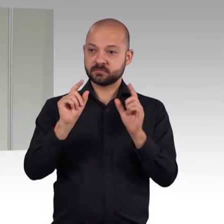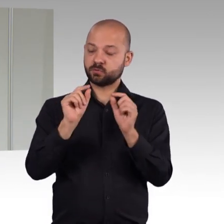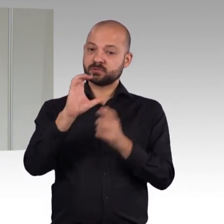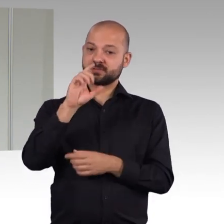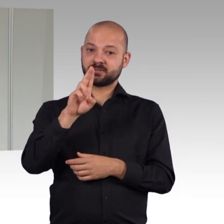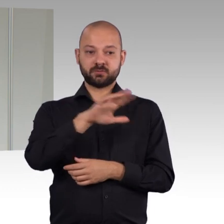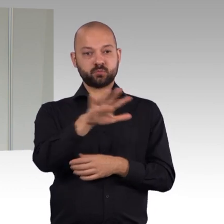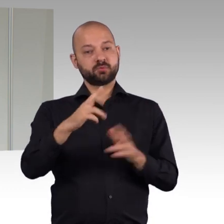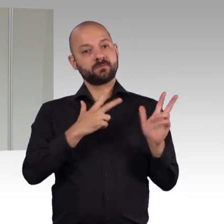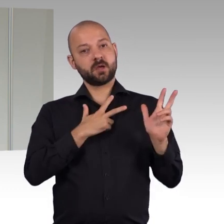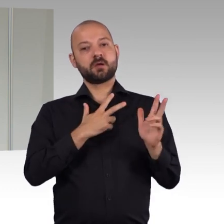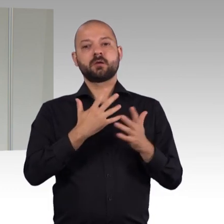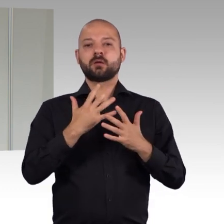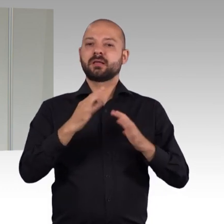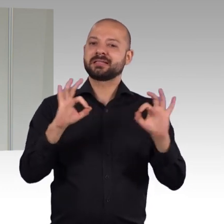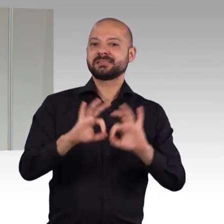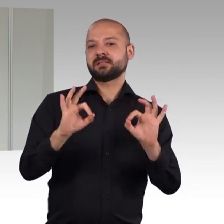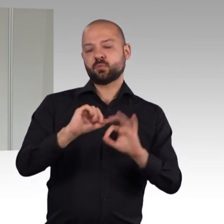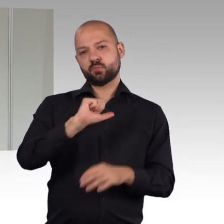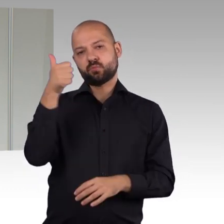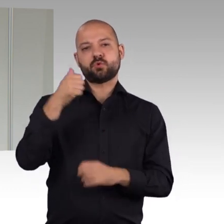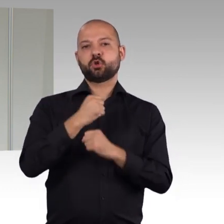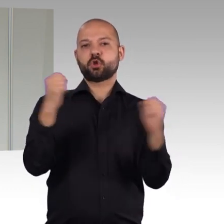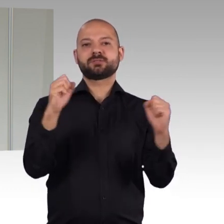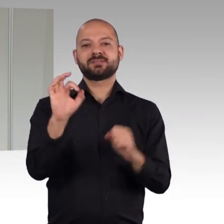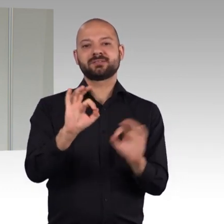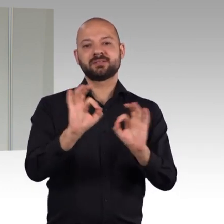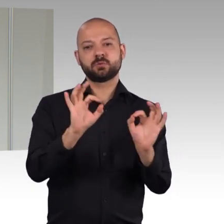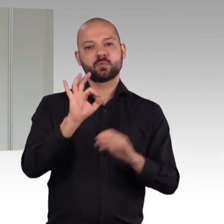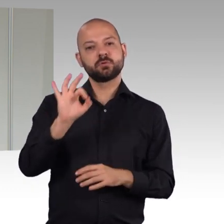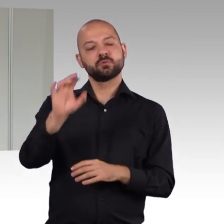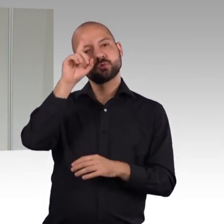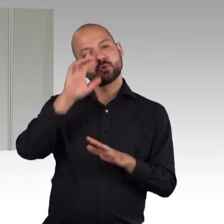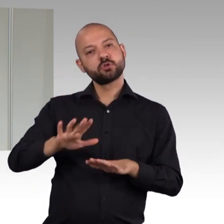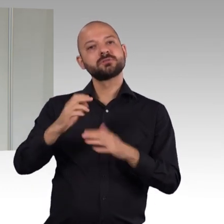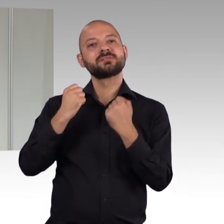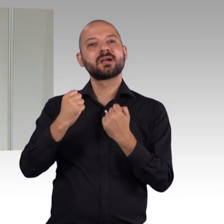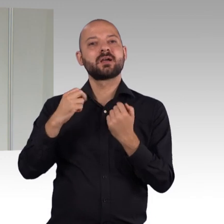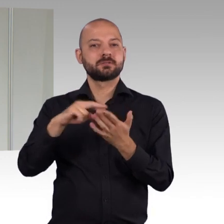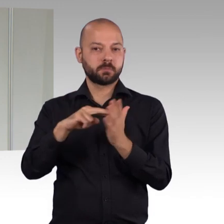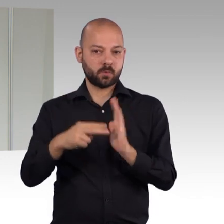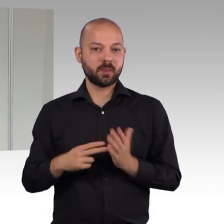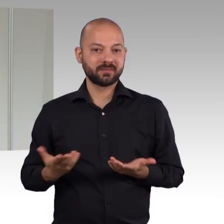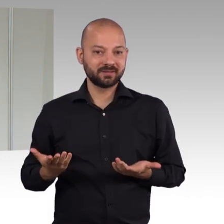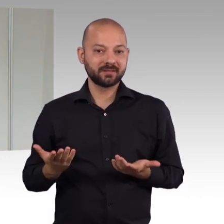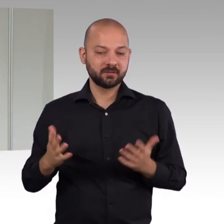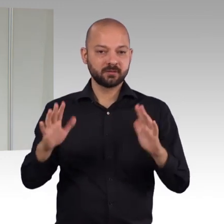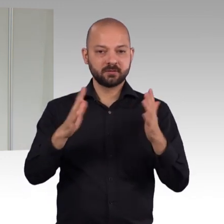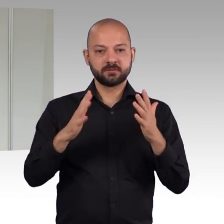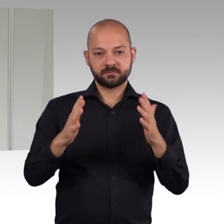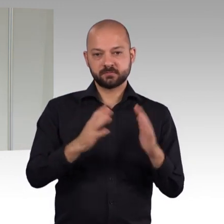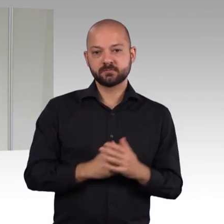Die CDU sieht das Amt des Verteidigungsministers als Trainiestelle um Provinz- und